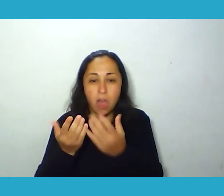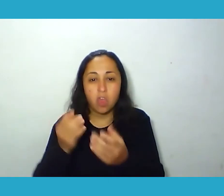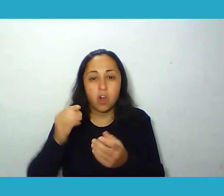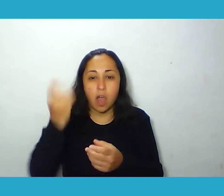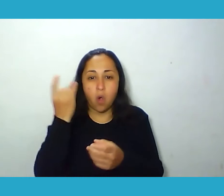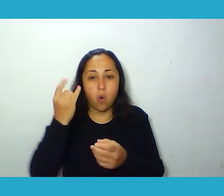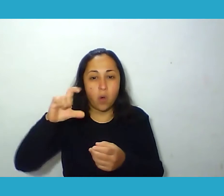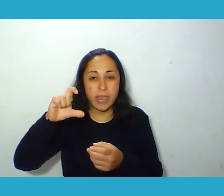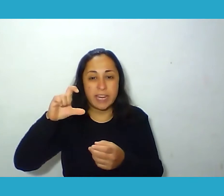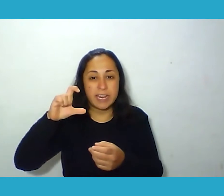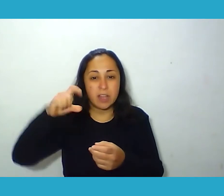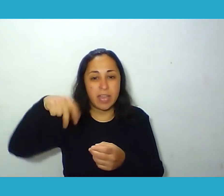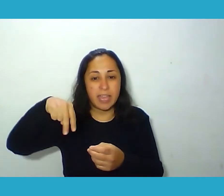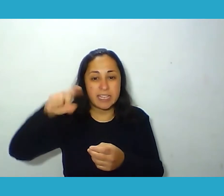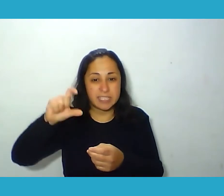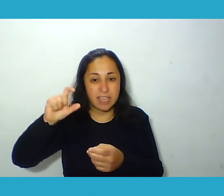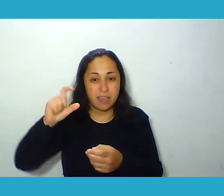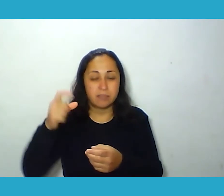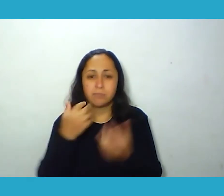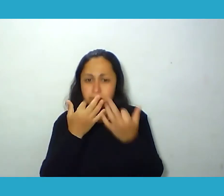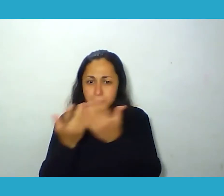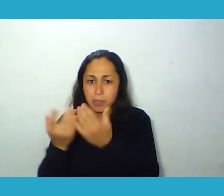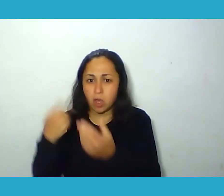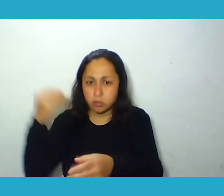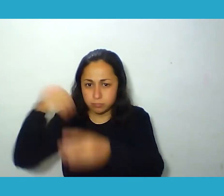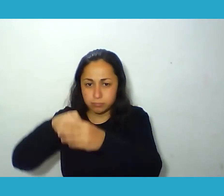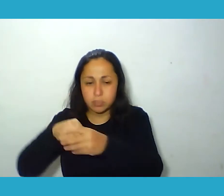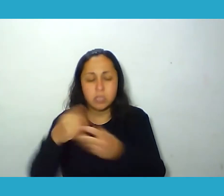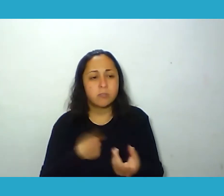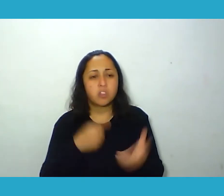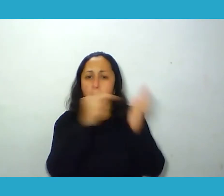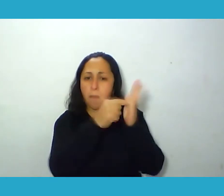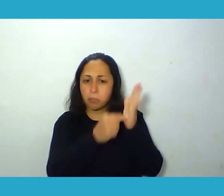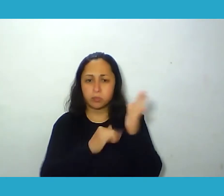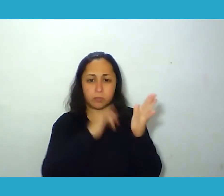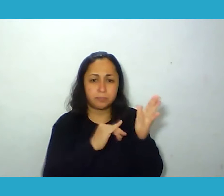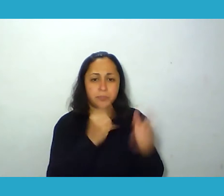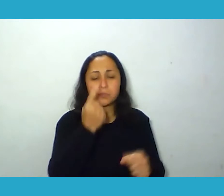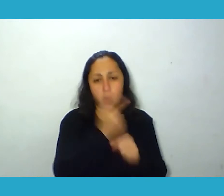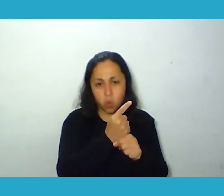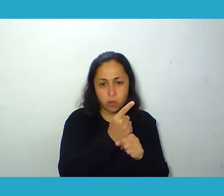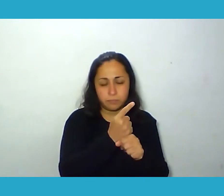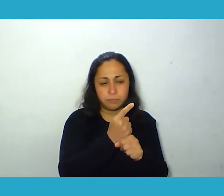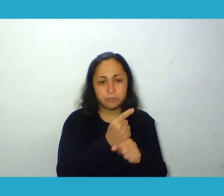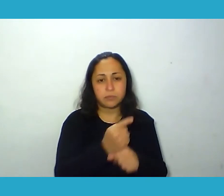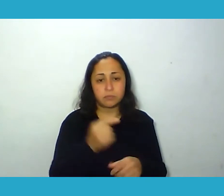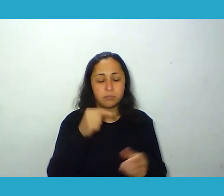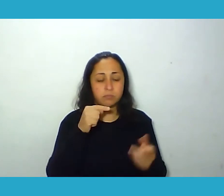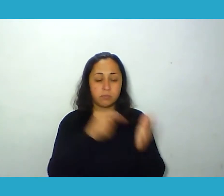está de acuerdo con la realización de este proyecto que se presenta. Quiere destacar los siguientes puntos. 1. Declarar